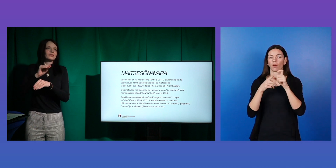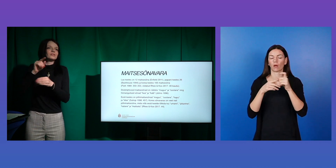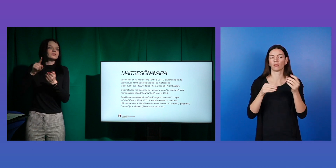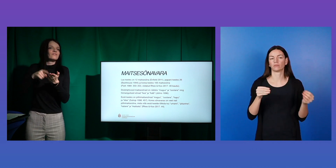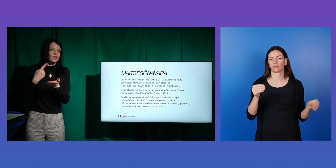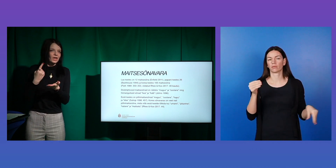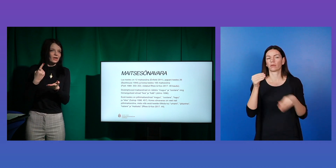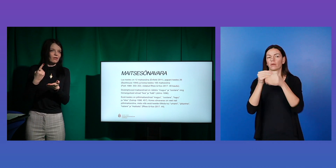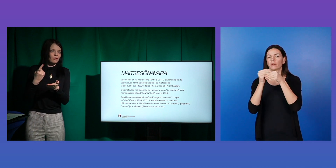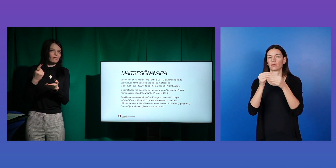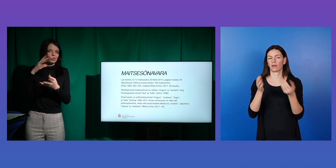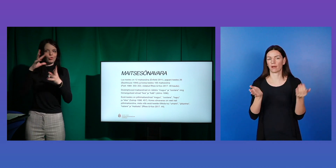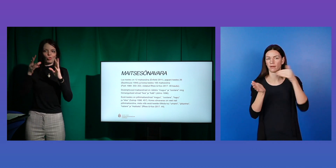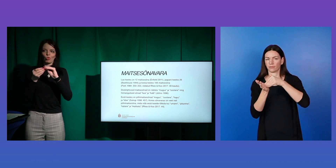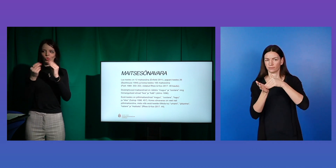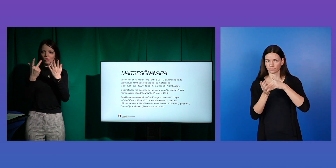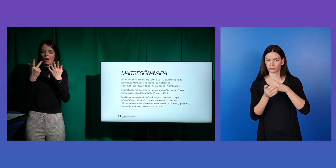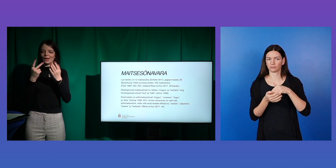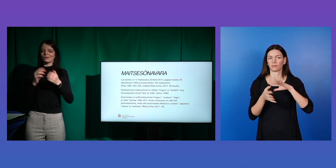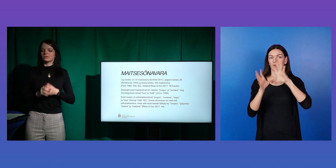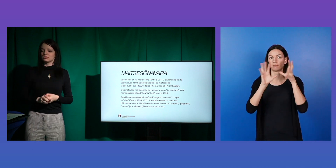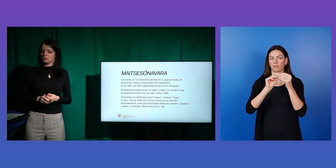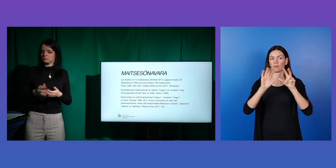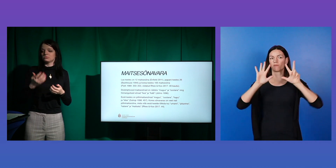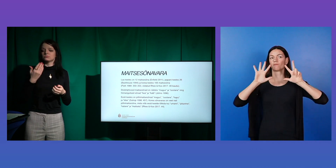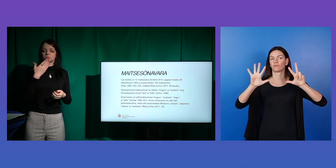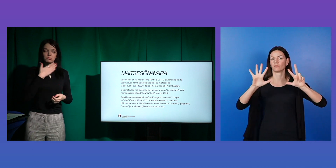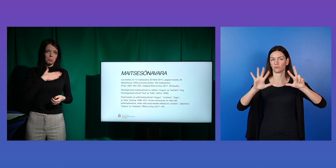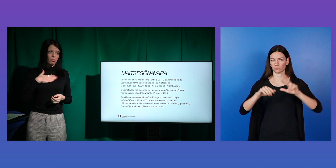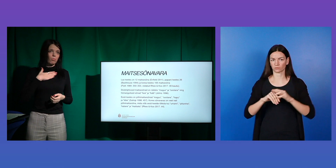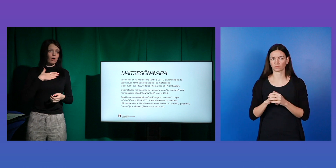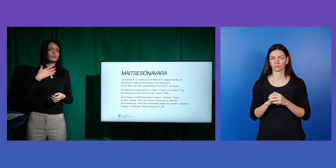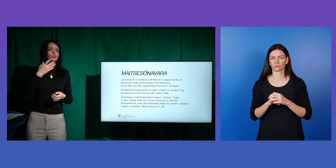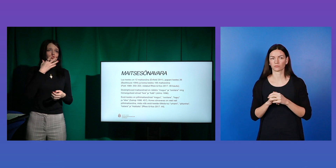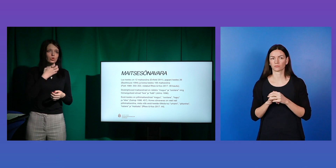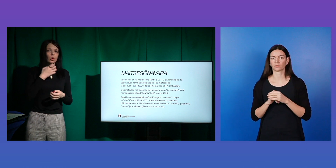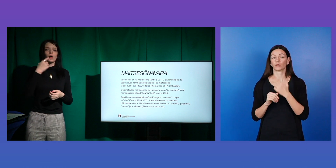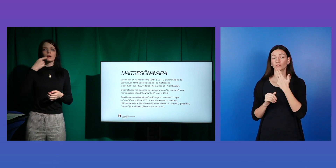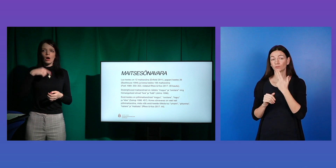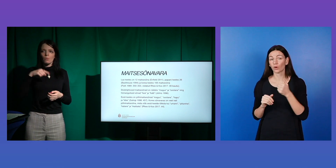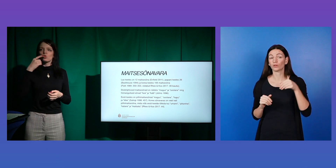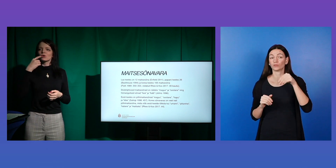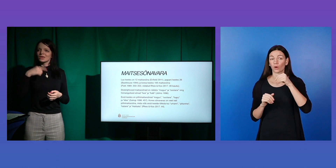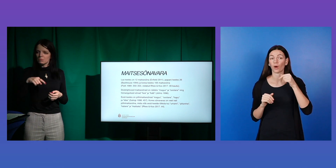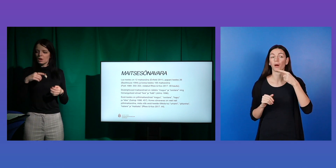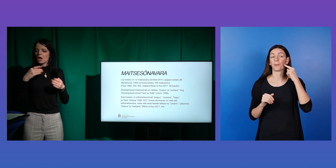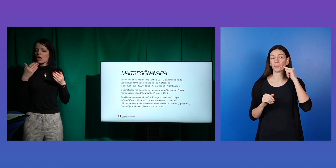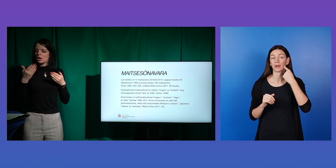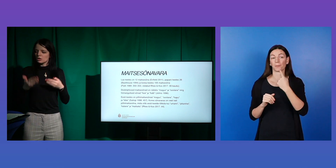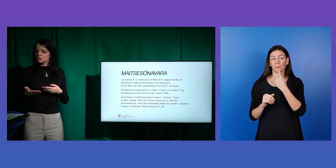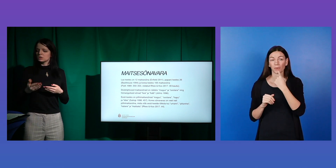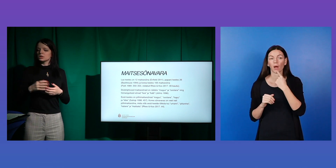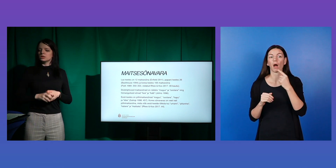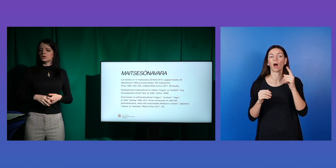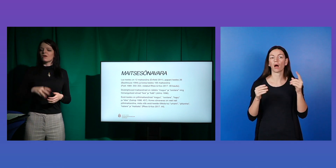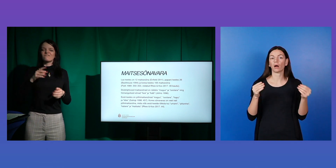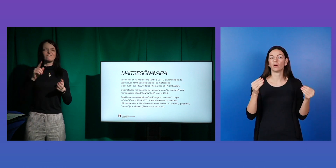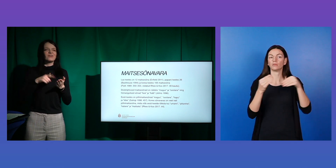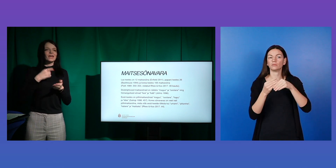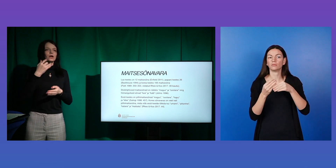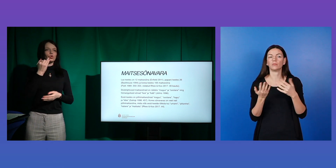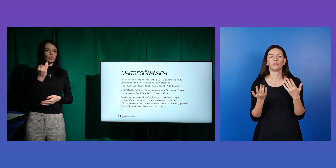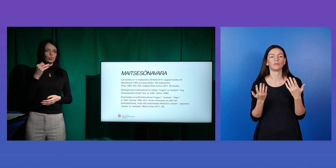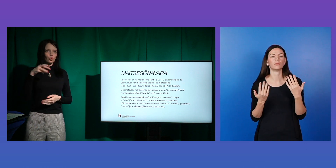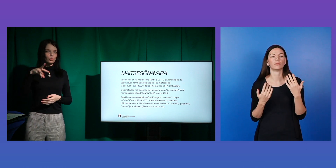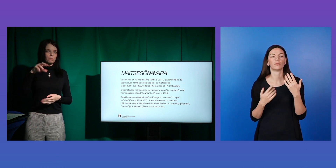on veel 4 lisaks. Ja siis kokku 8. No magus, soolane, hapu, kibe